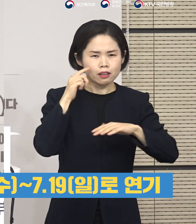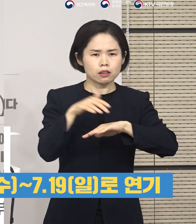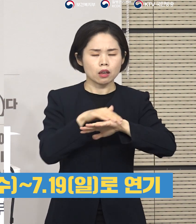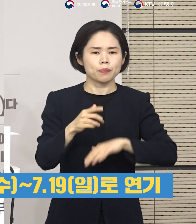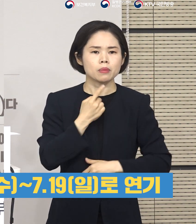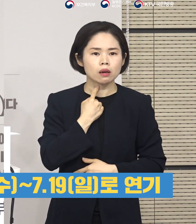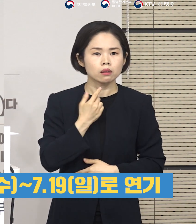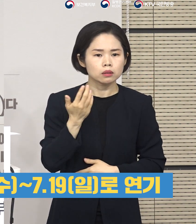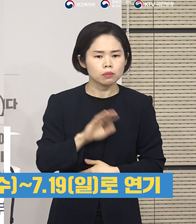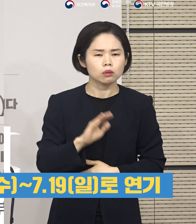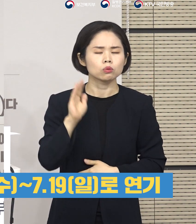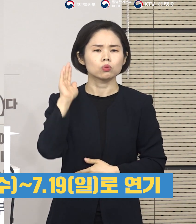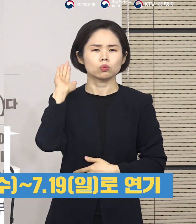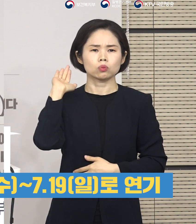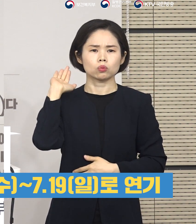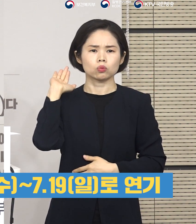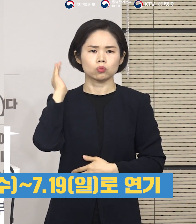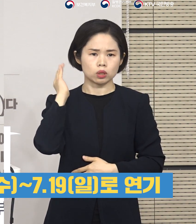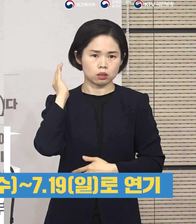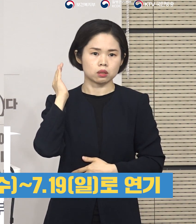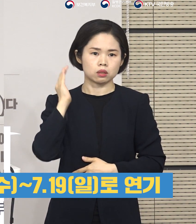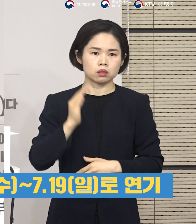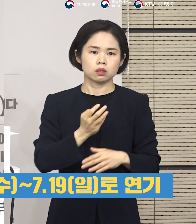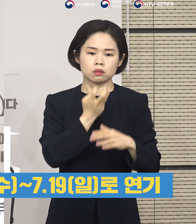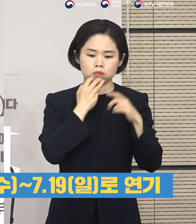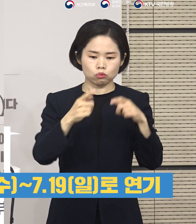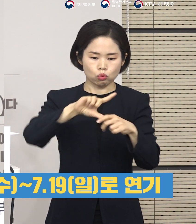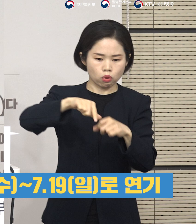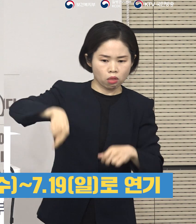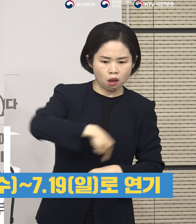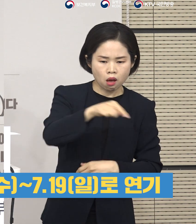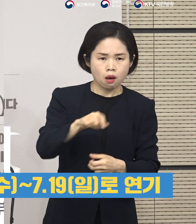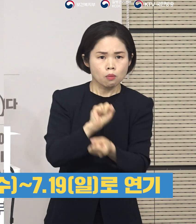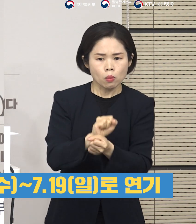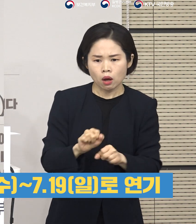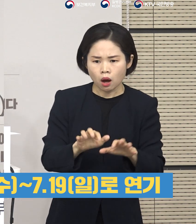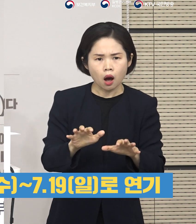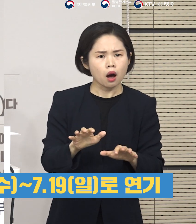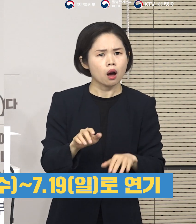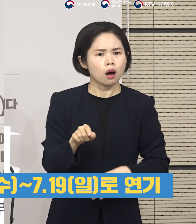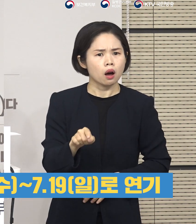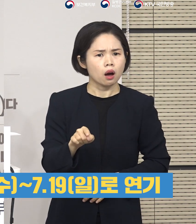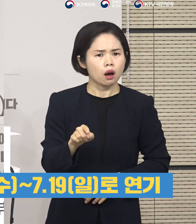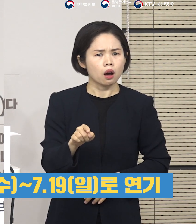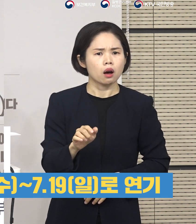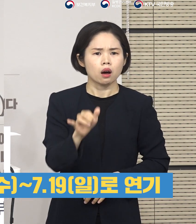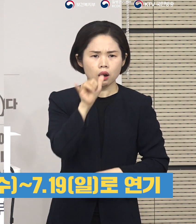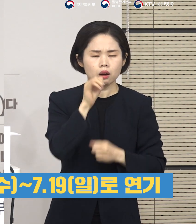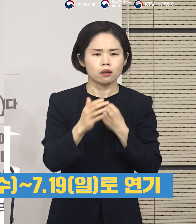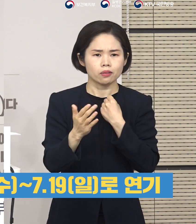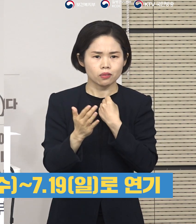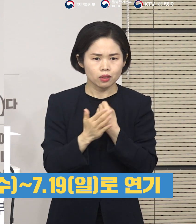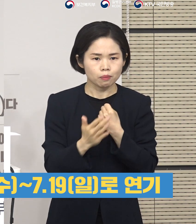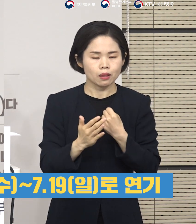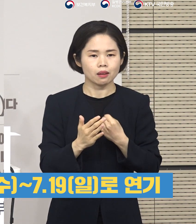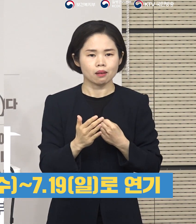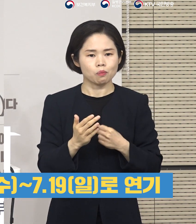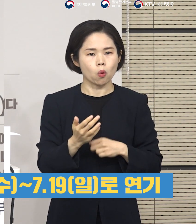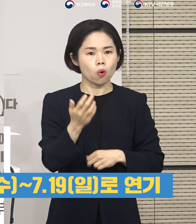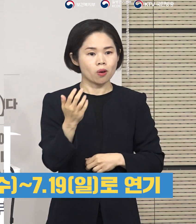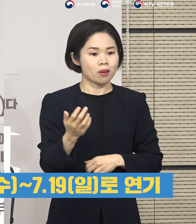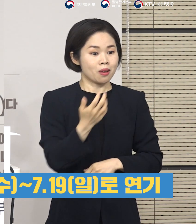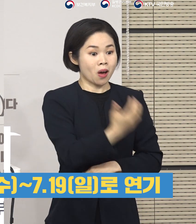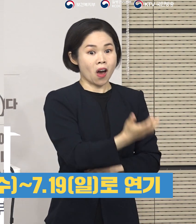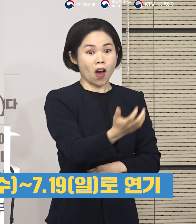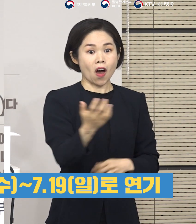있었습니다. 하지만 최근 수도권의 집단 감염이 반복되고 있는 점을 감안해서 지역